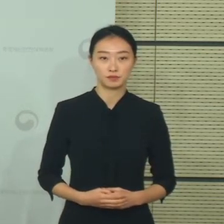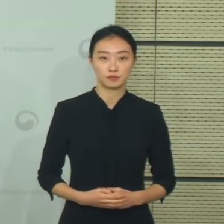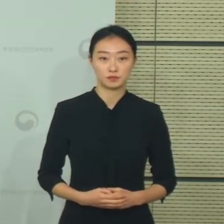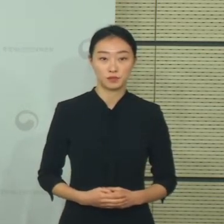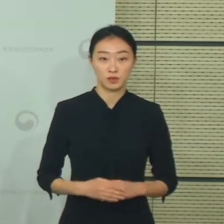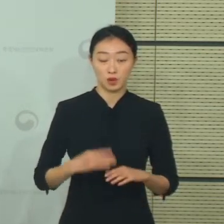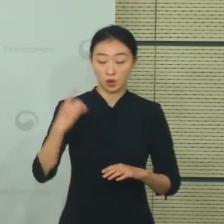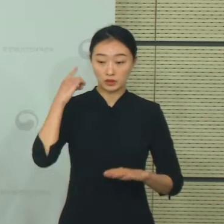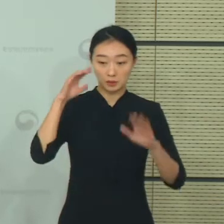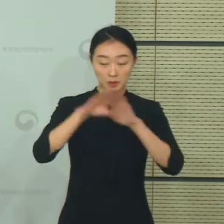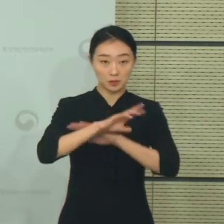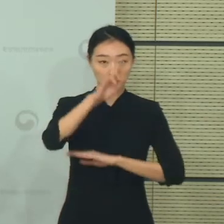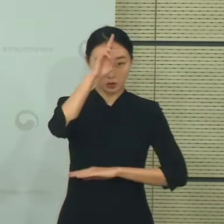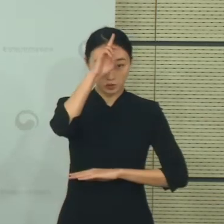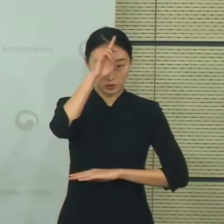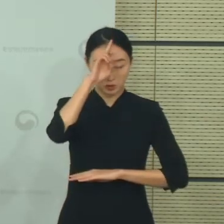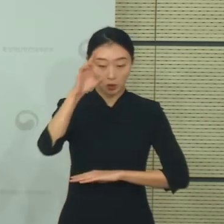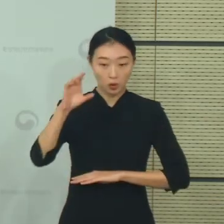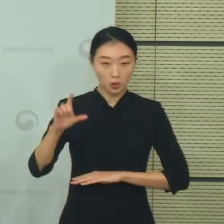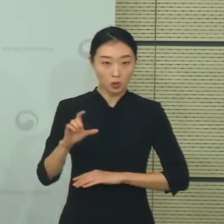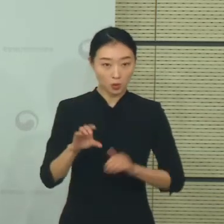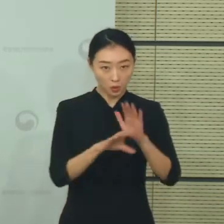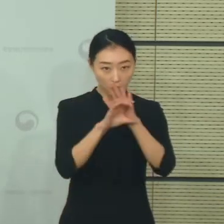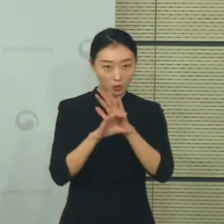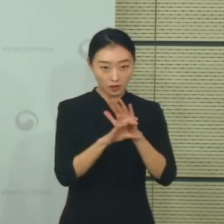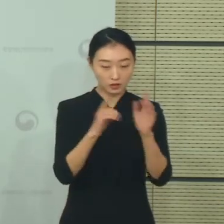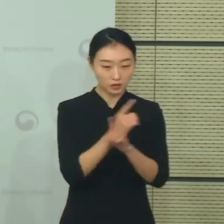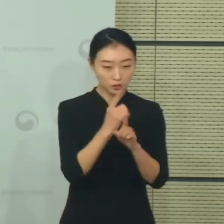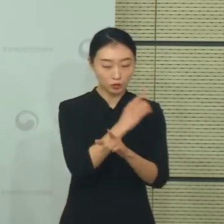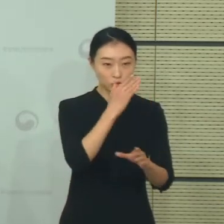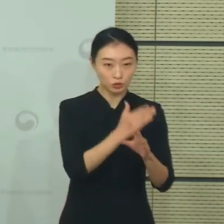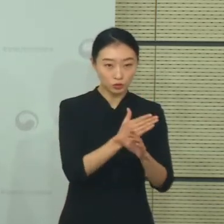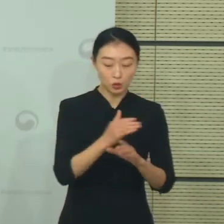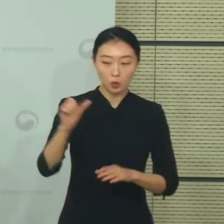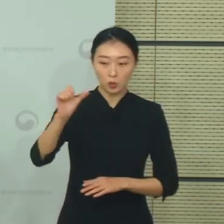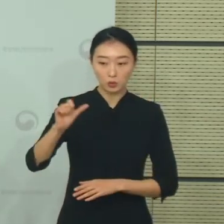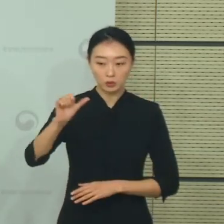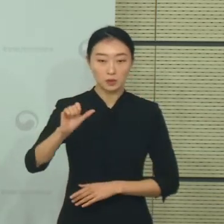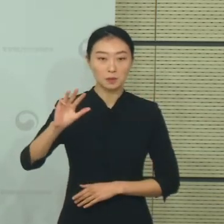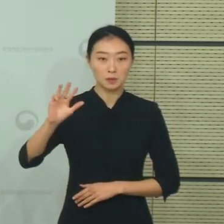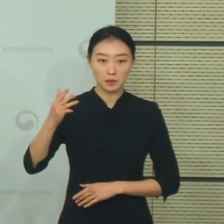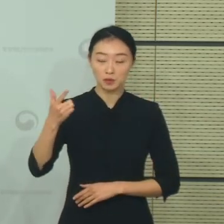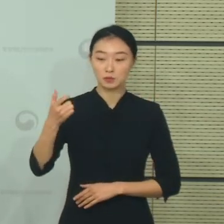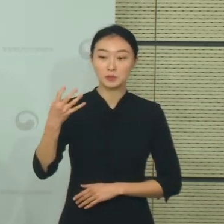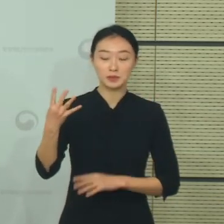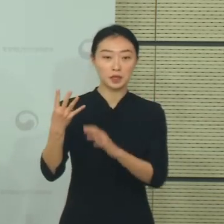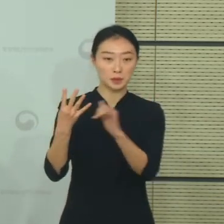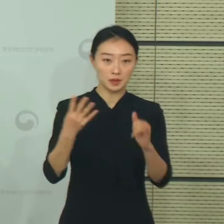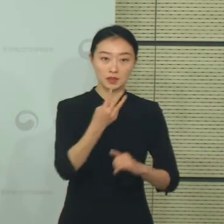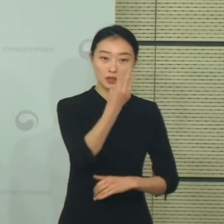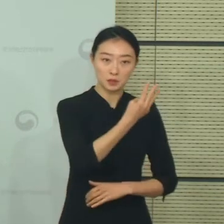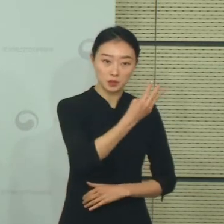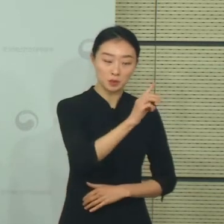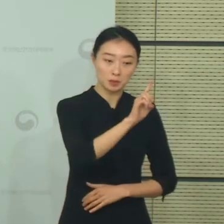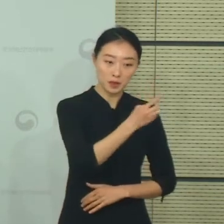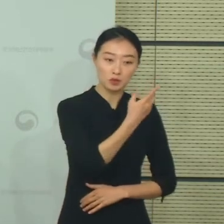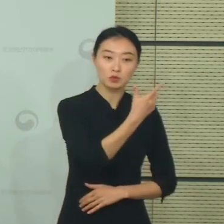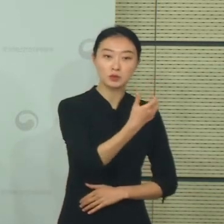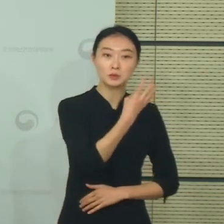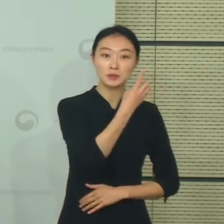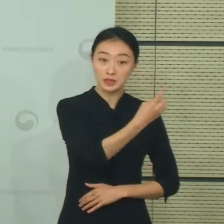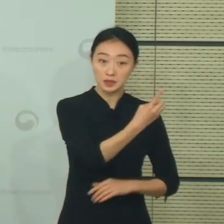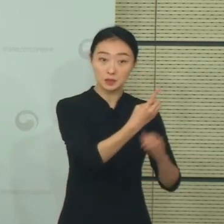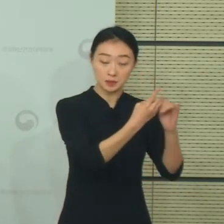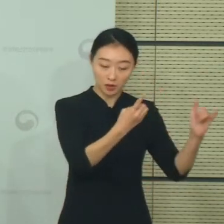금일 오전 0시 기준 코로나19로 치료받고 있는 환자는 5,684명이며 3,166명이 완치되어